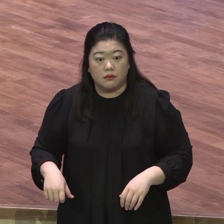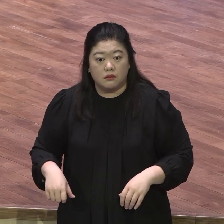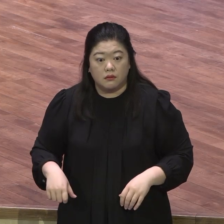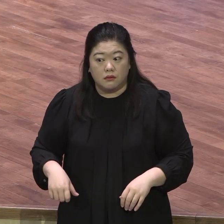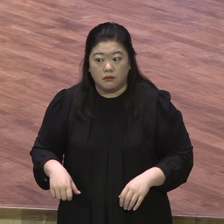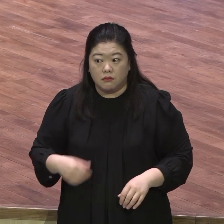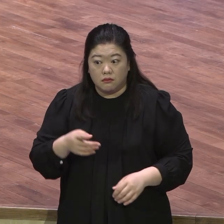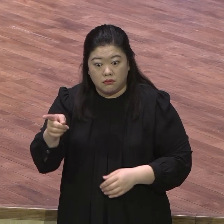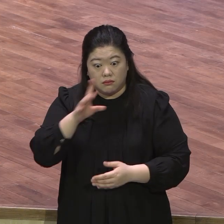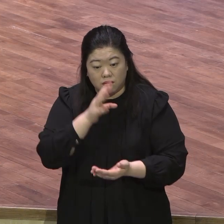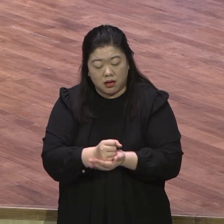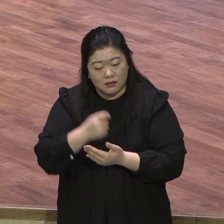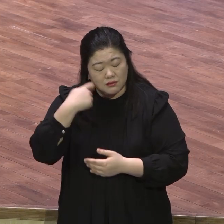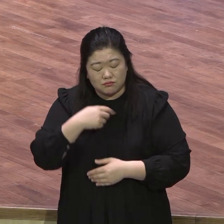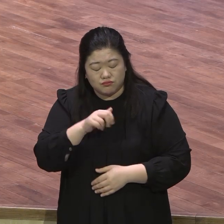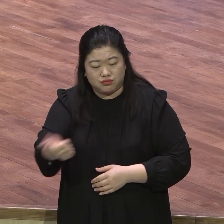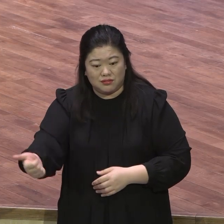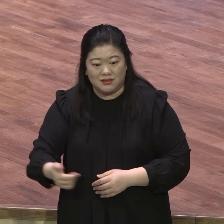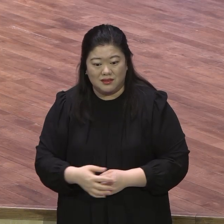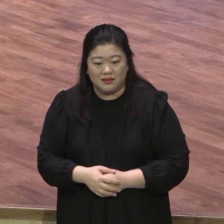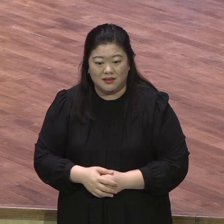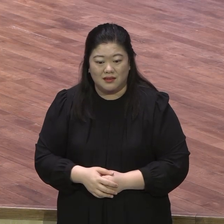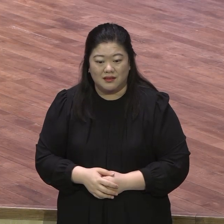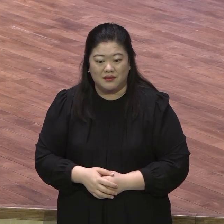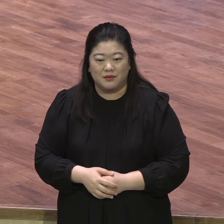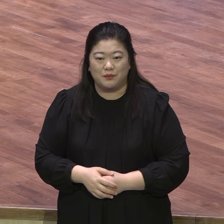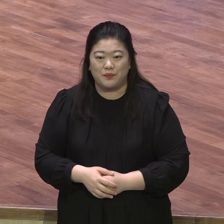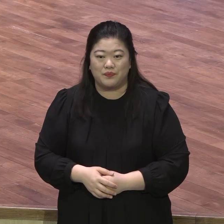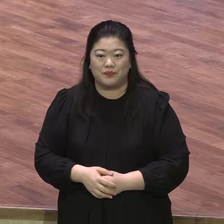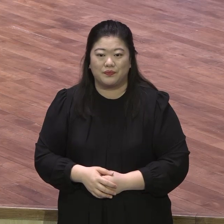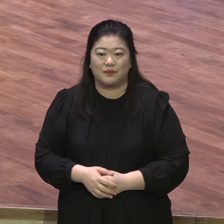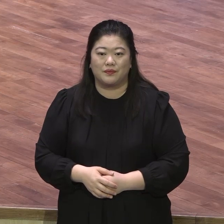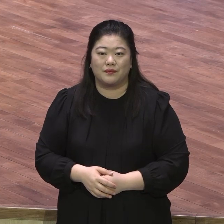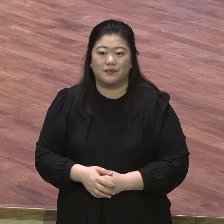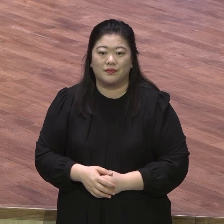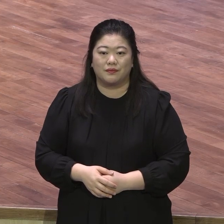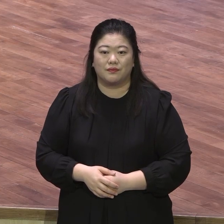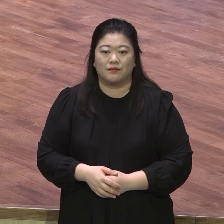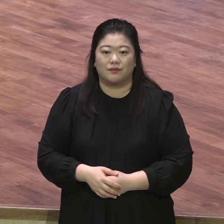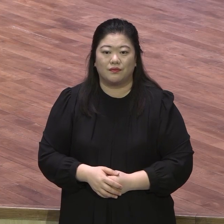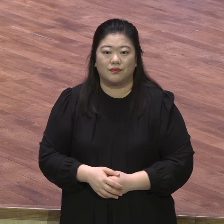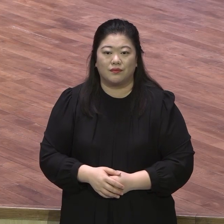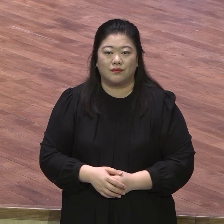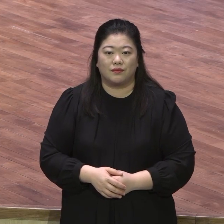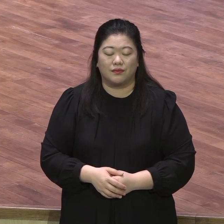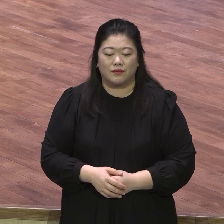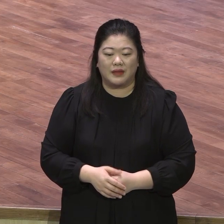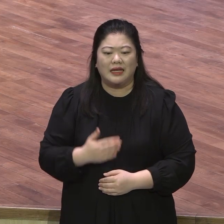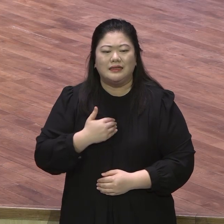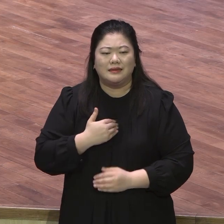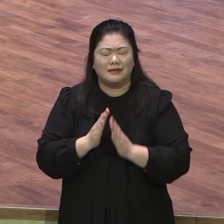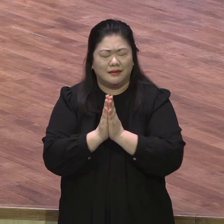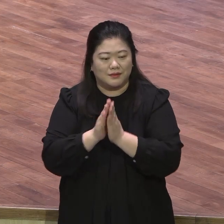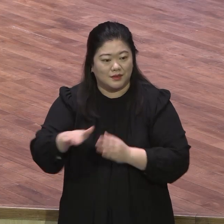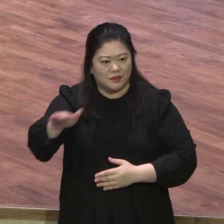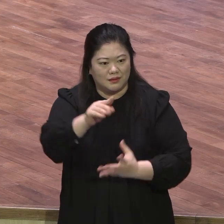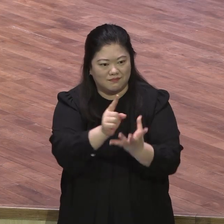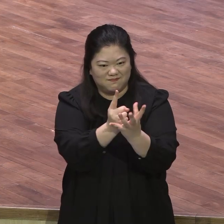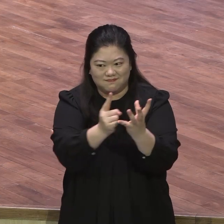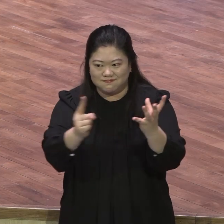아니에요. 그러니까 가장 꼴불견이다. 외술의 목사말. 우리 교회는 걸음을 한 번 더 오길 바랍니다.